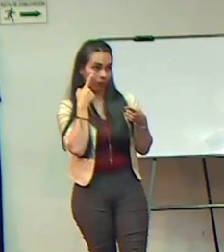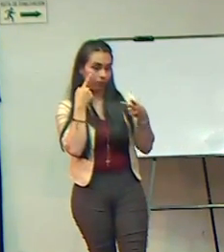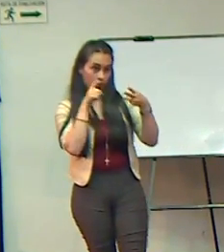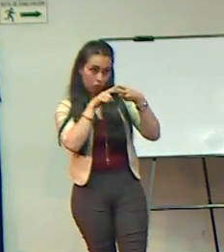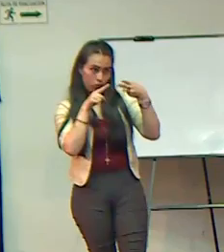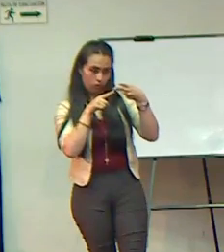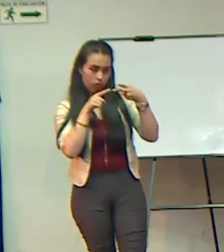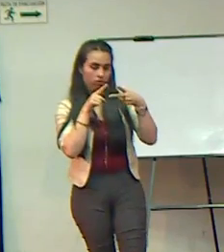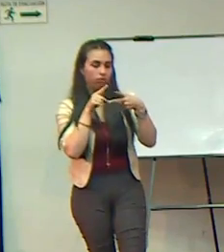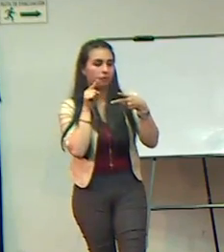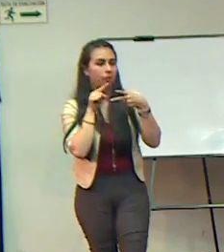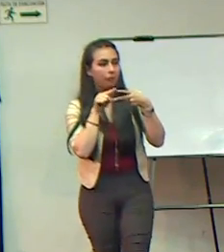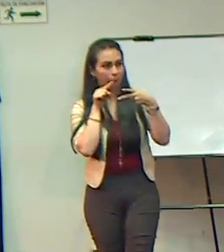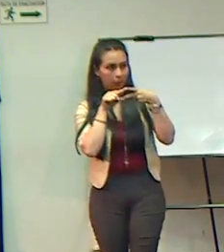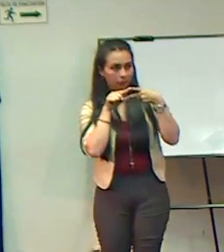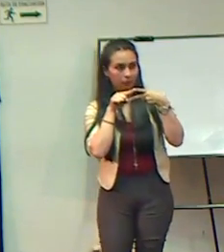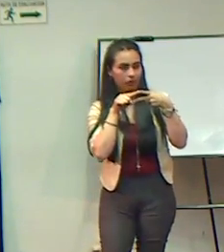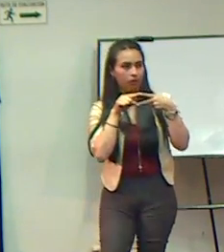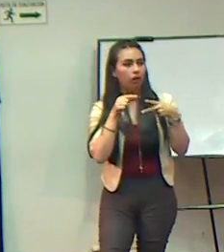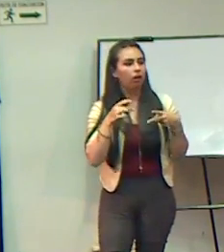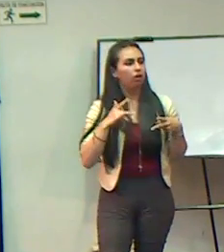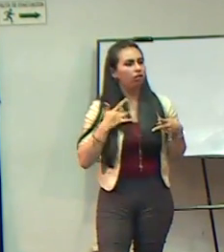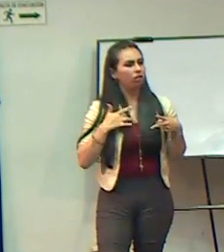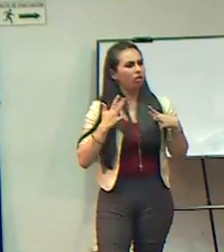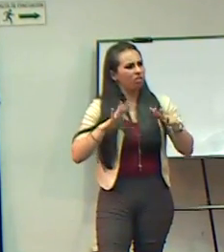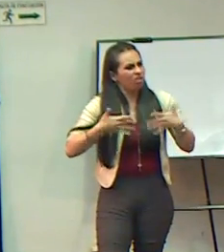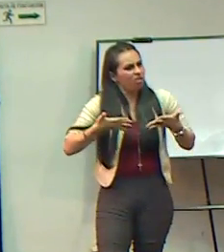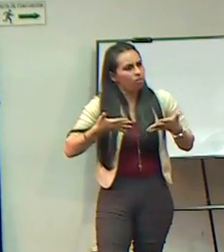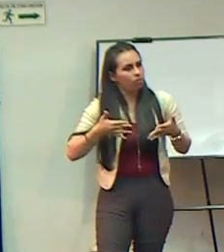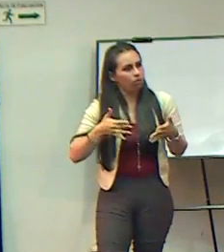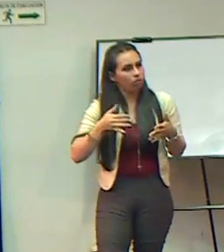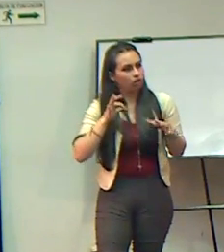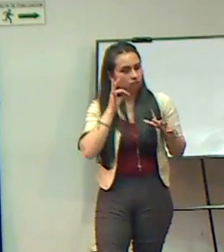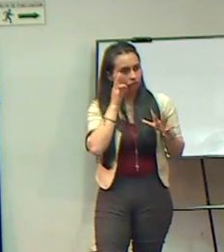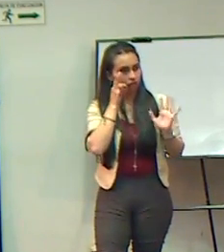Enseñas. Entonces,